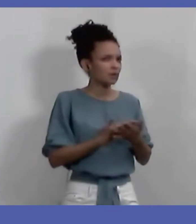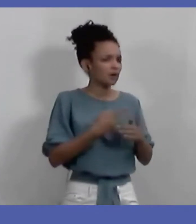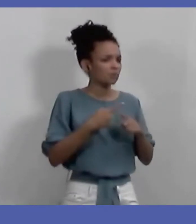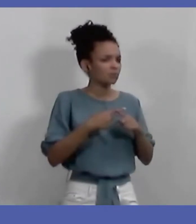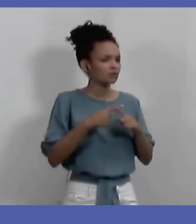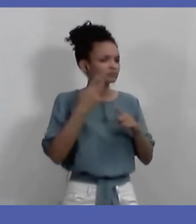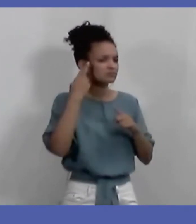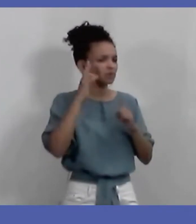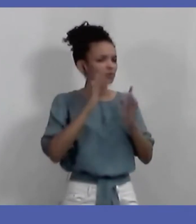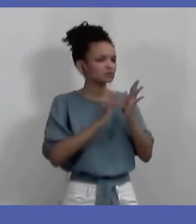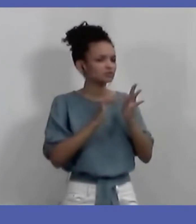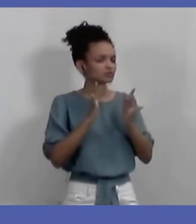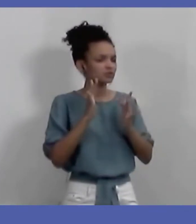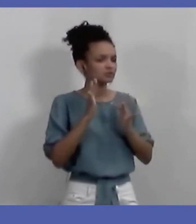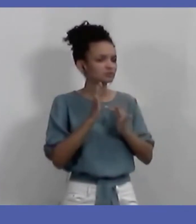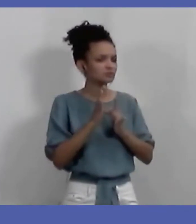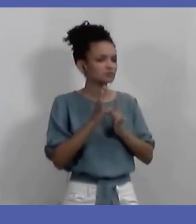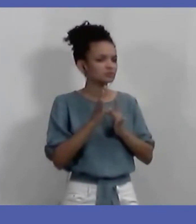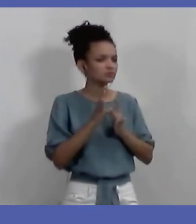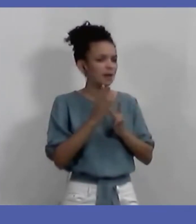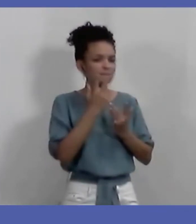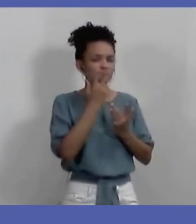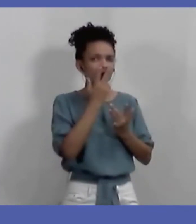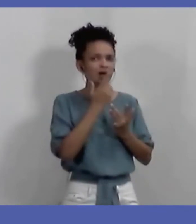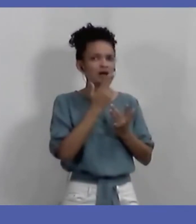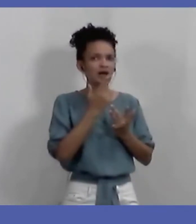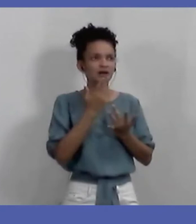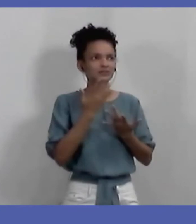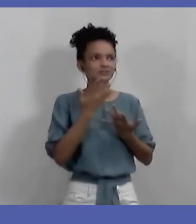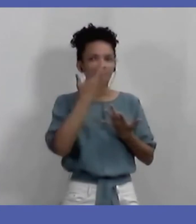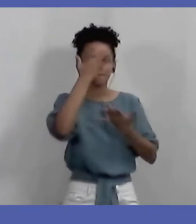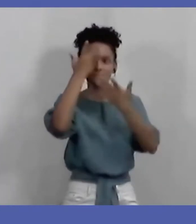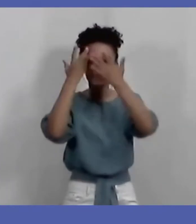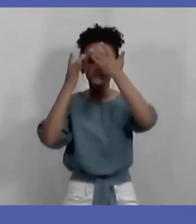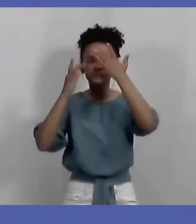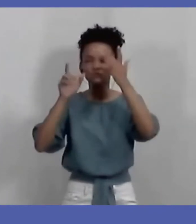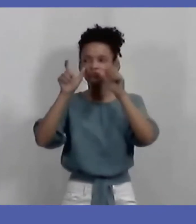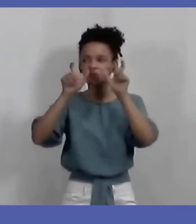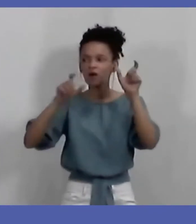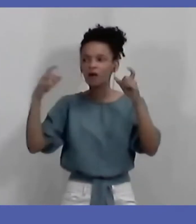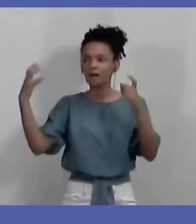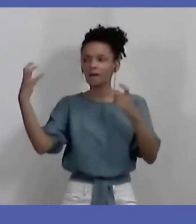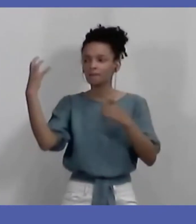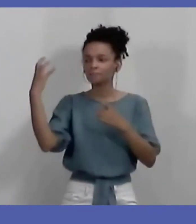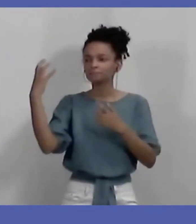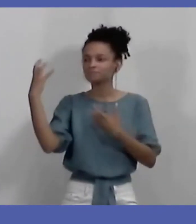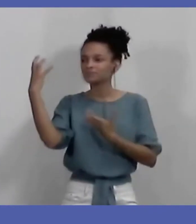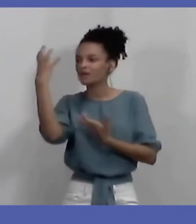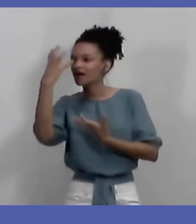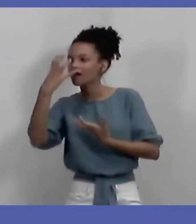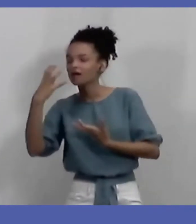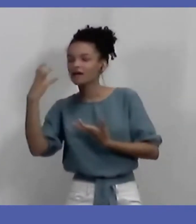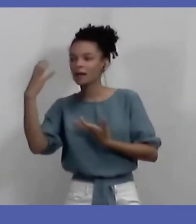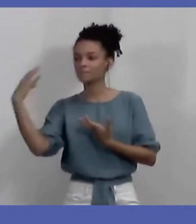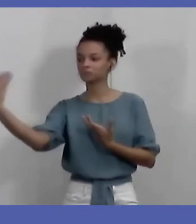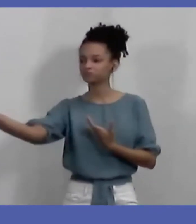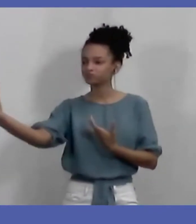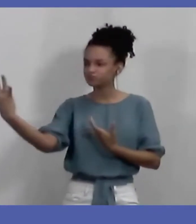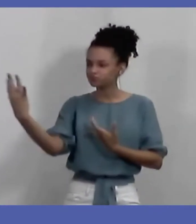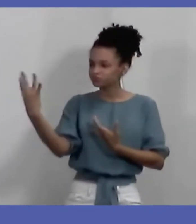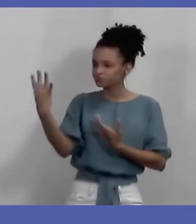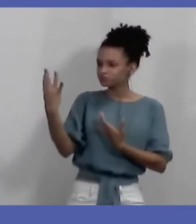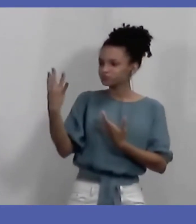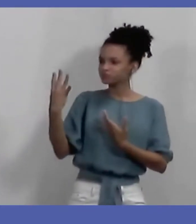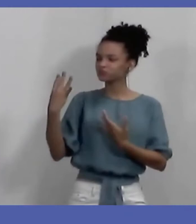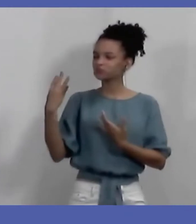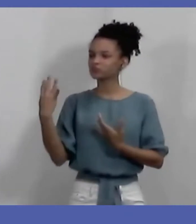era extremamente atraente. Seu magnetismo. Por quê, irmão? Porque ele tinha